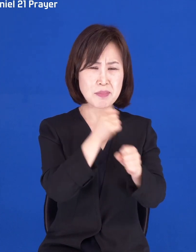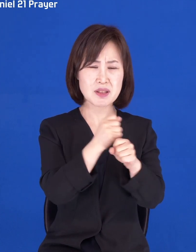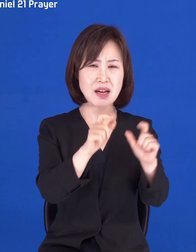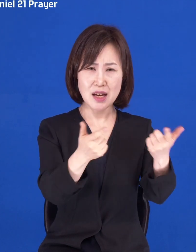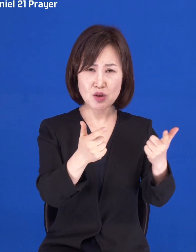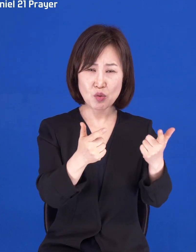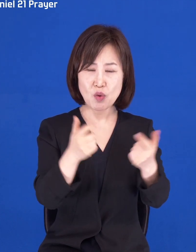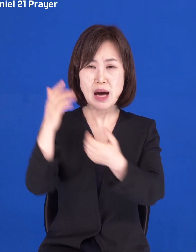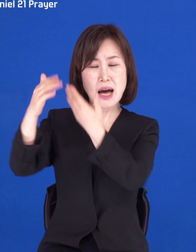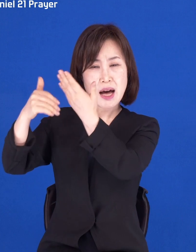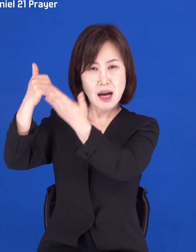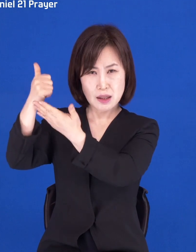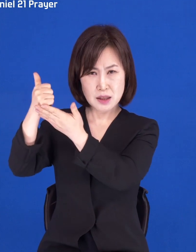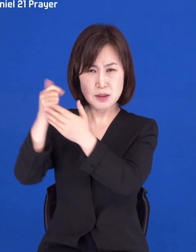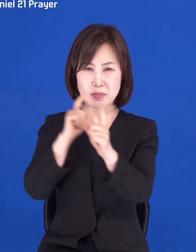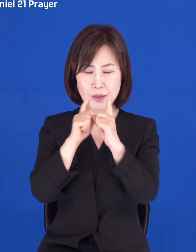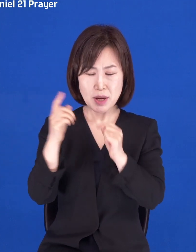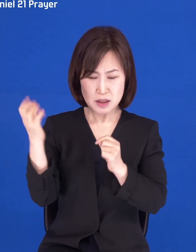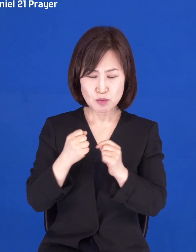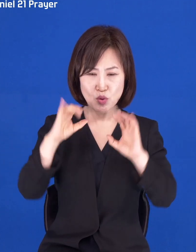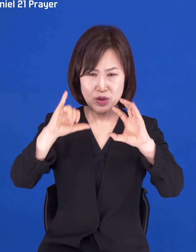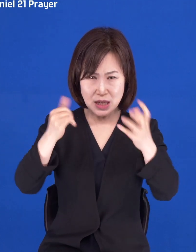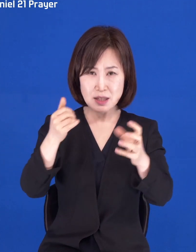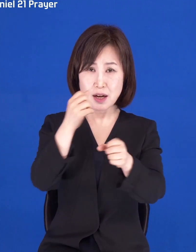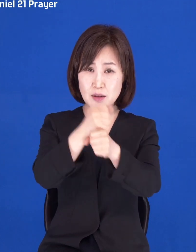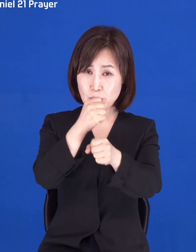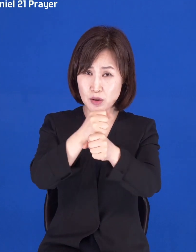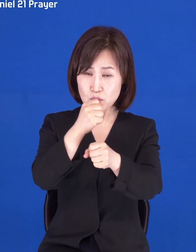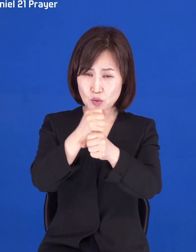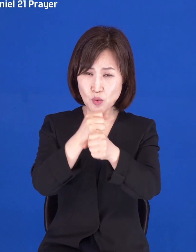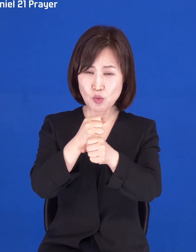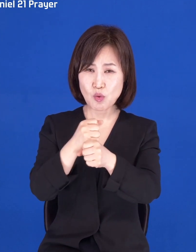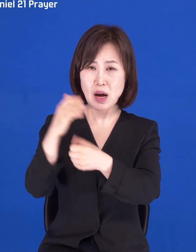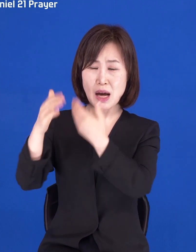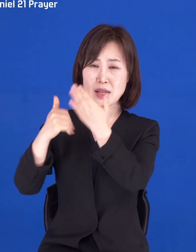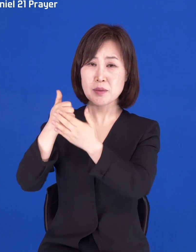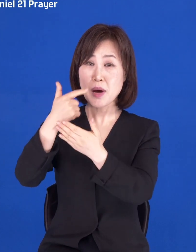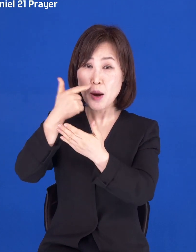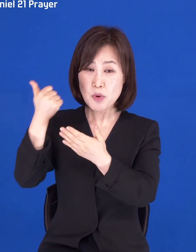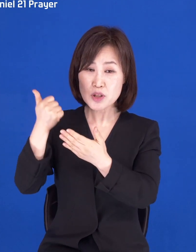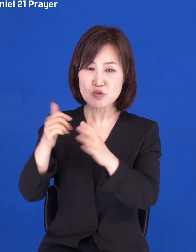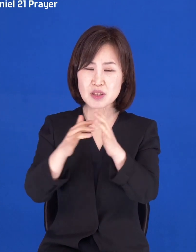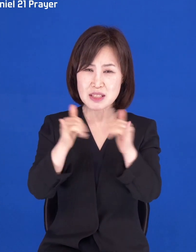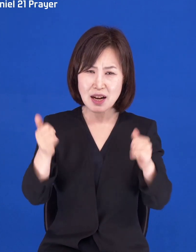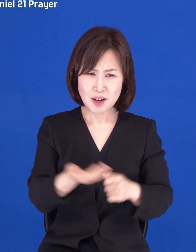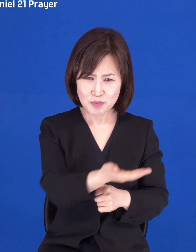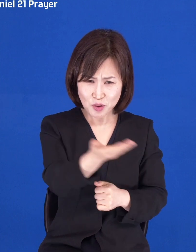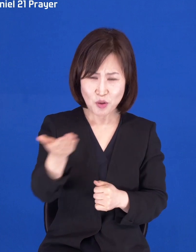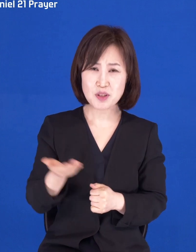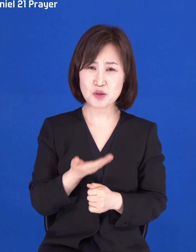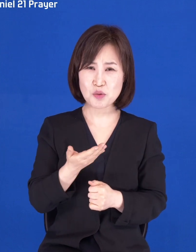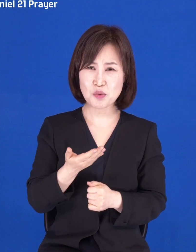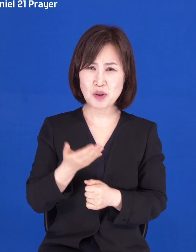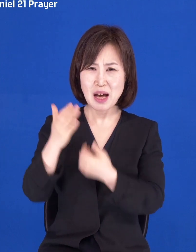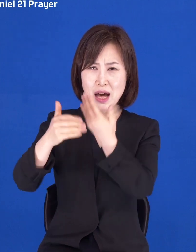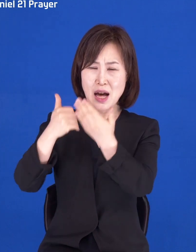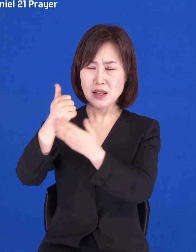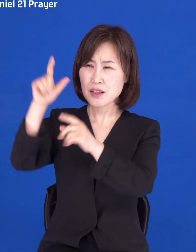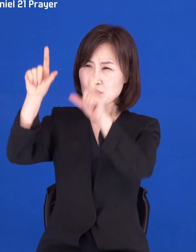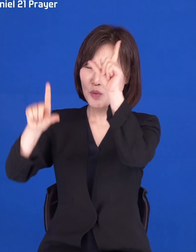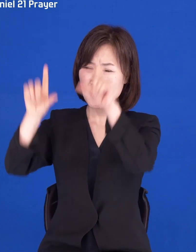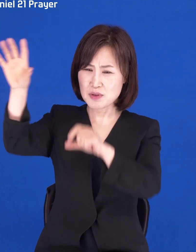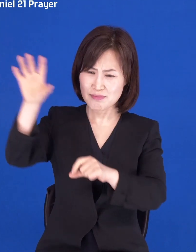세상을 만드셨고 하나님 아버지께서 우리 인간도 너희들도 하나님의